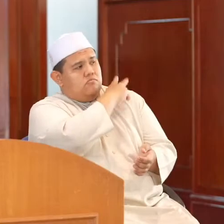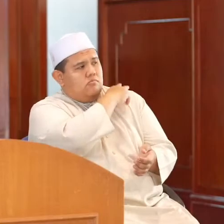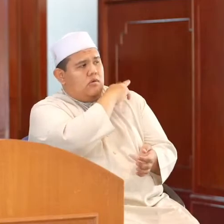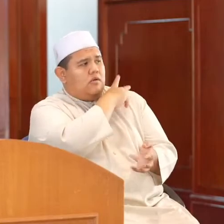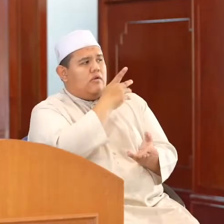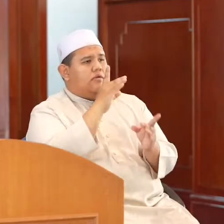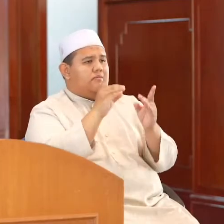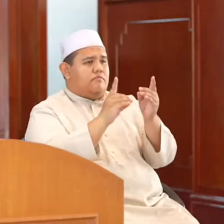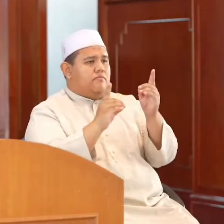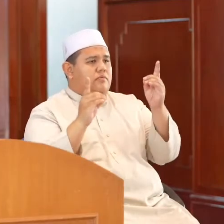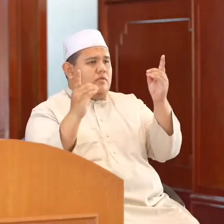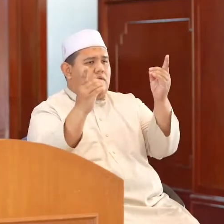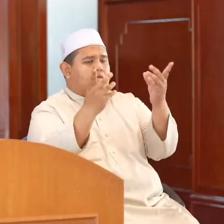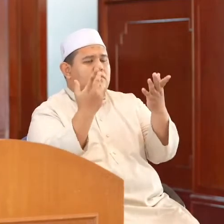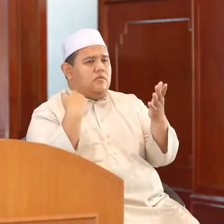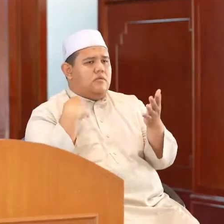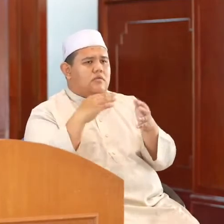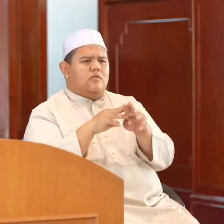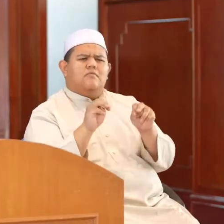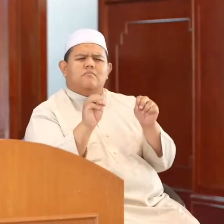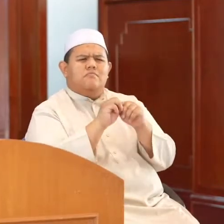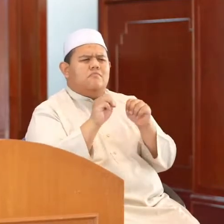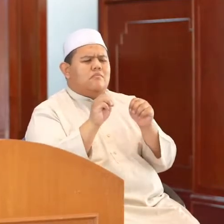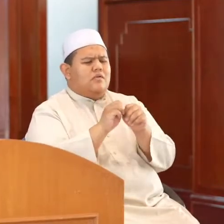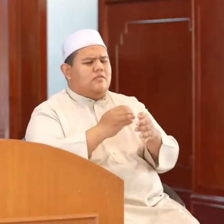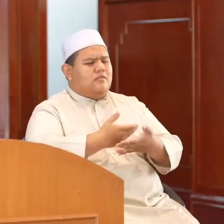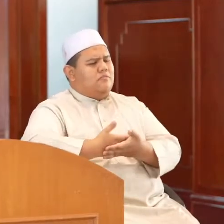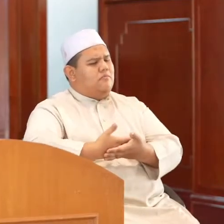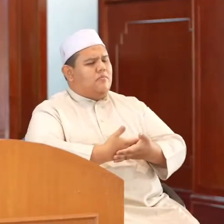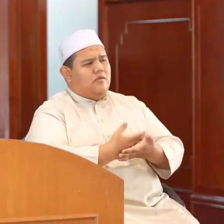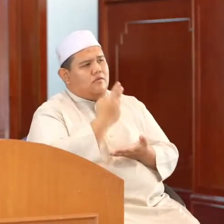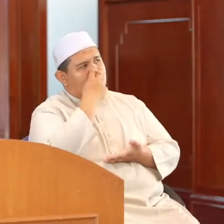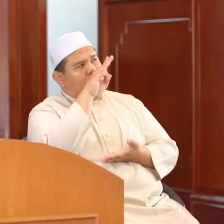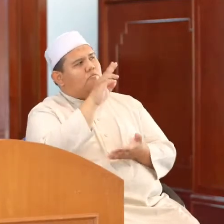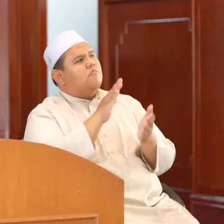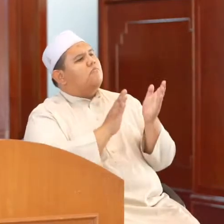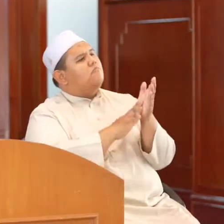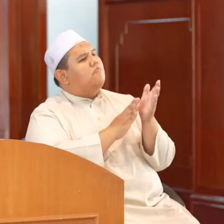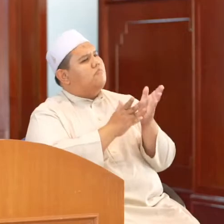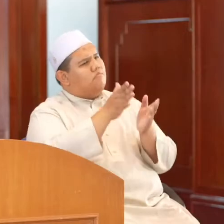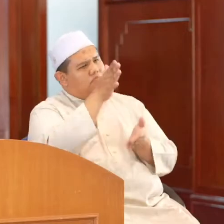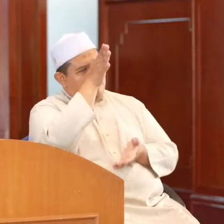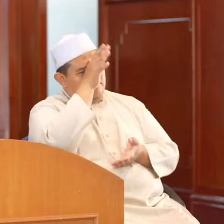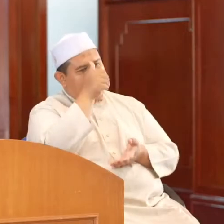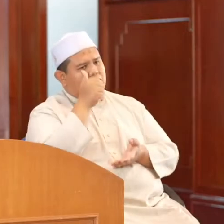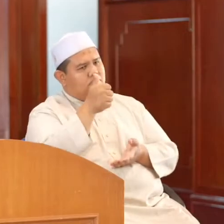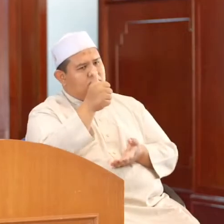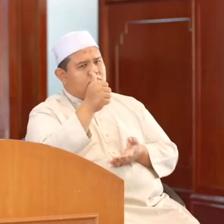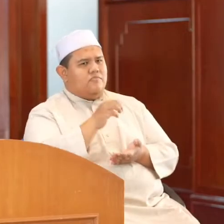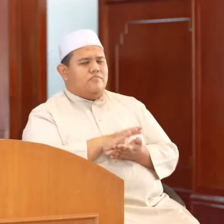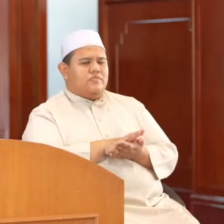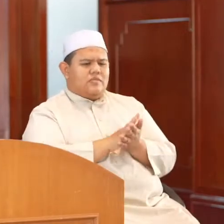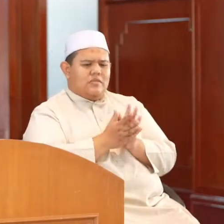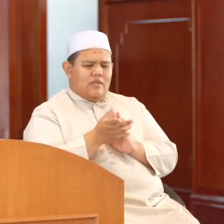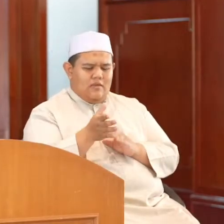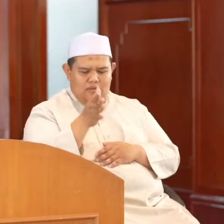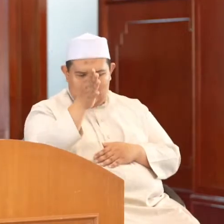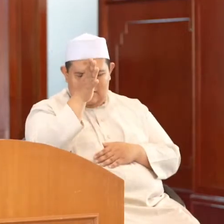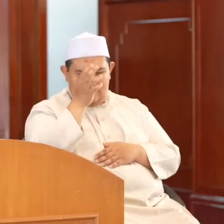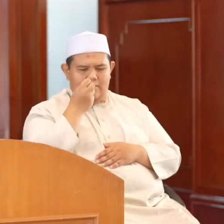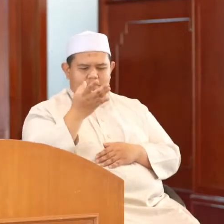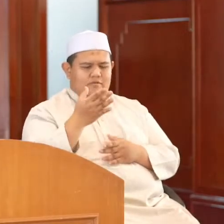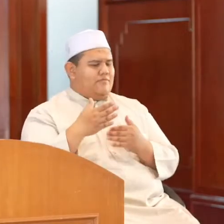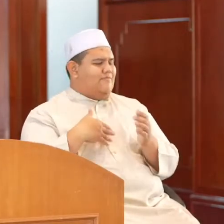kedudukan. Macam anak puji, abah gagah, abah kuat. Kita, Allah kau kau puji